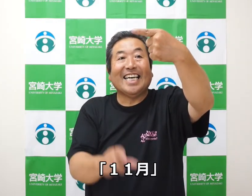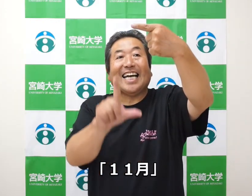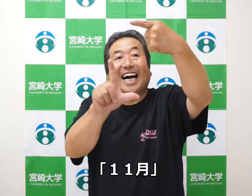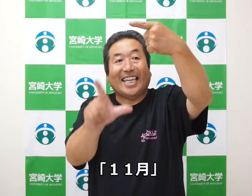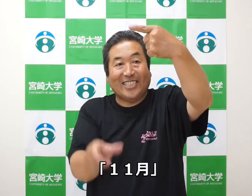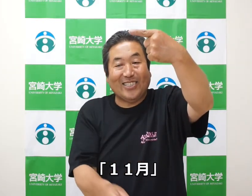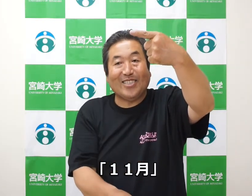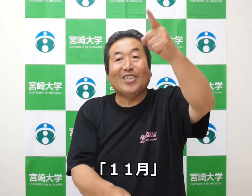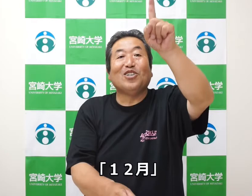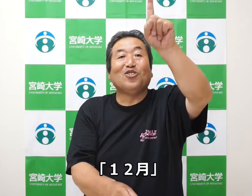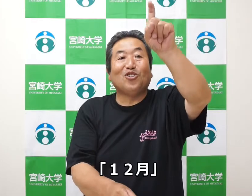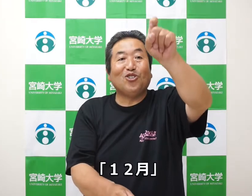11月、